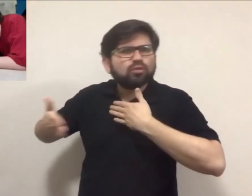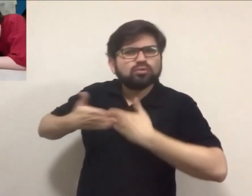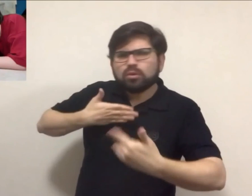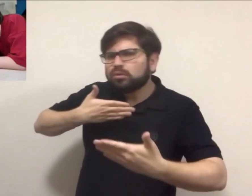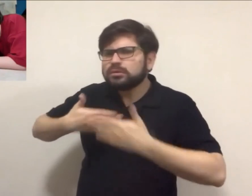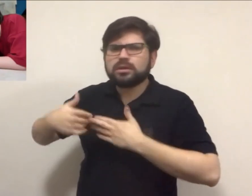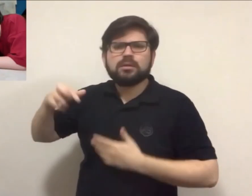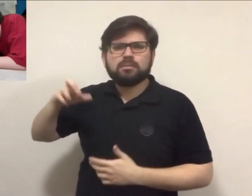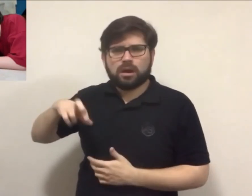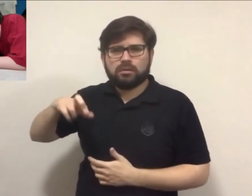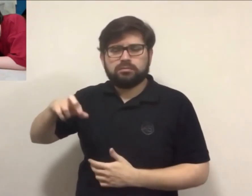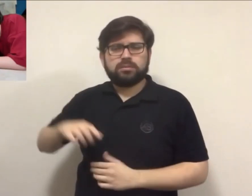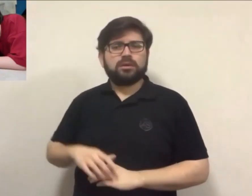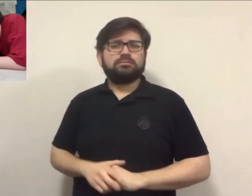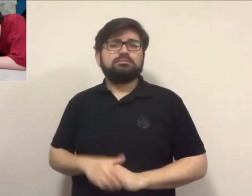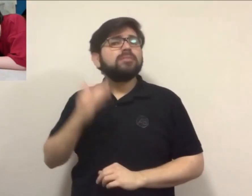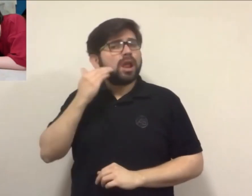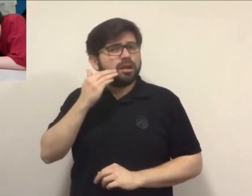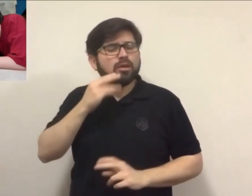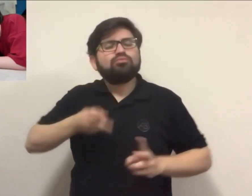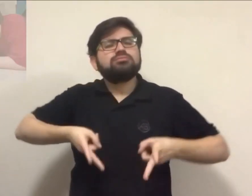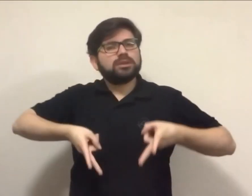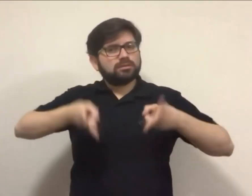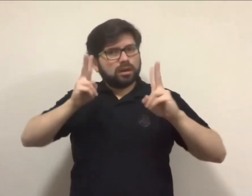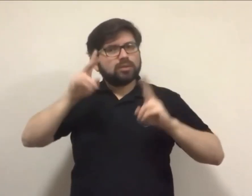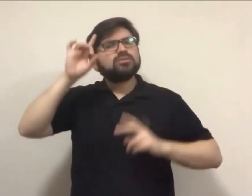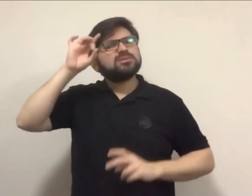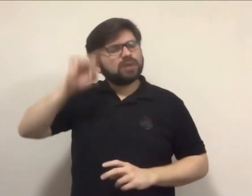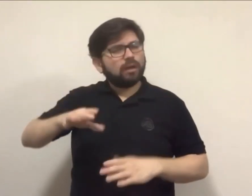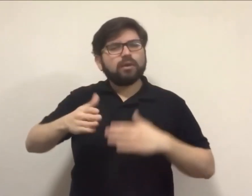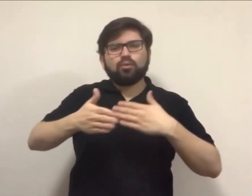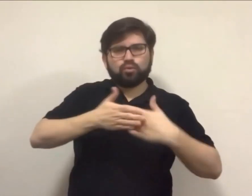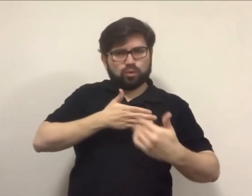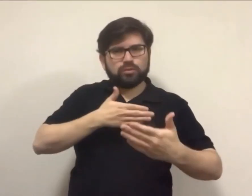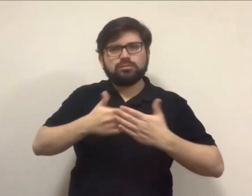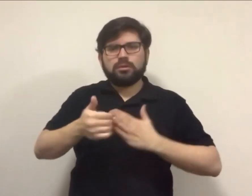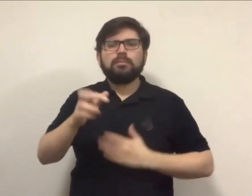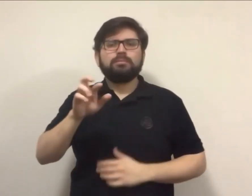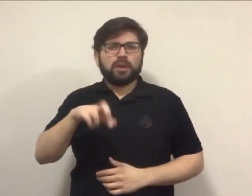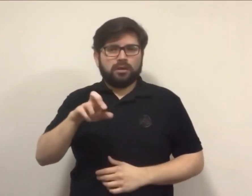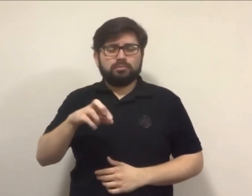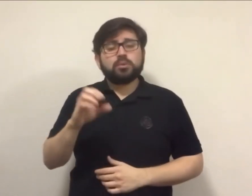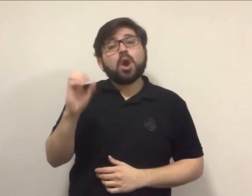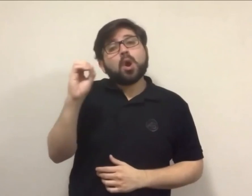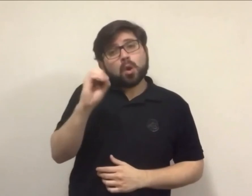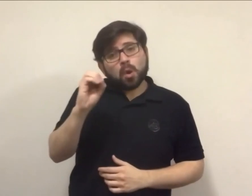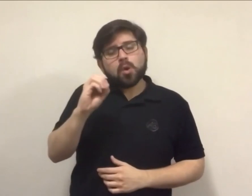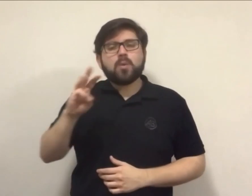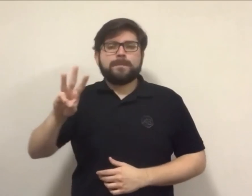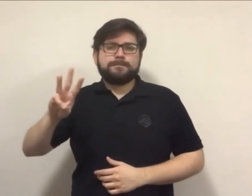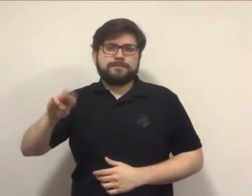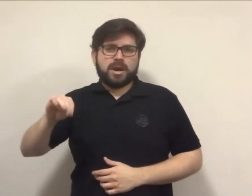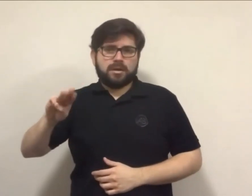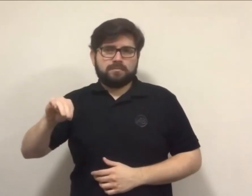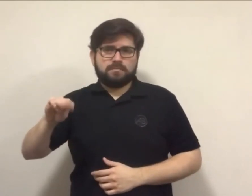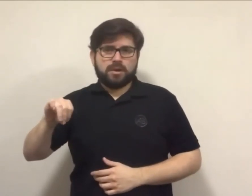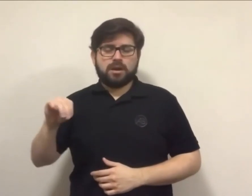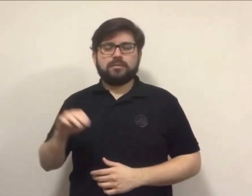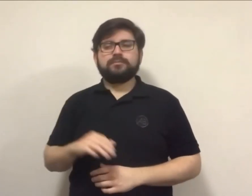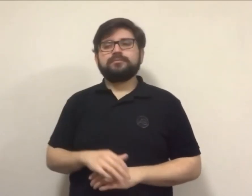papá, y se puede pedir que se investigue quiénes son. Es su derecho saber dónde están, ya